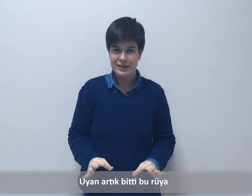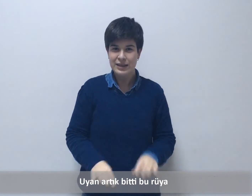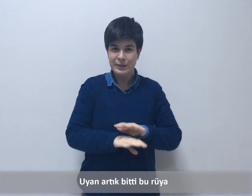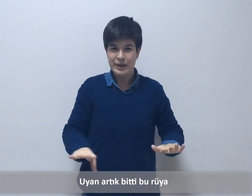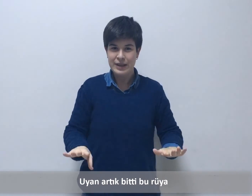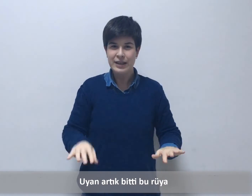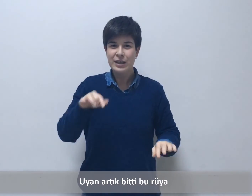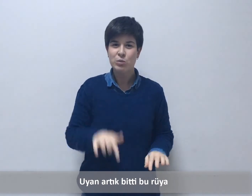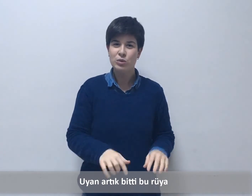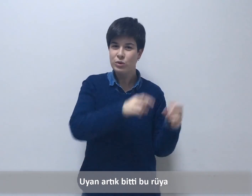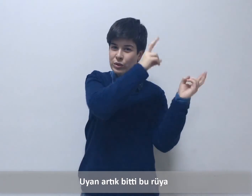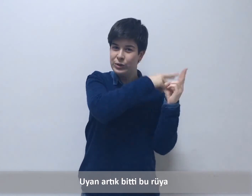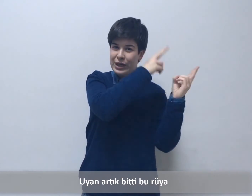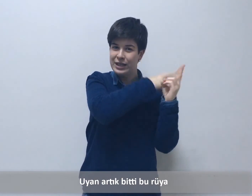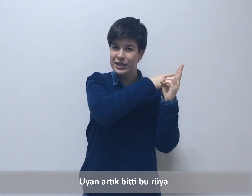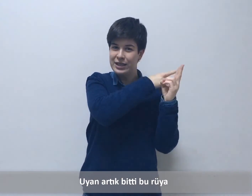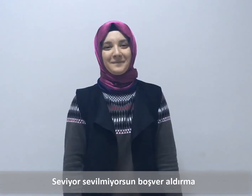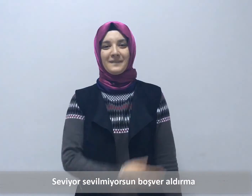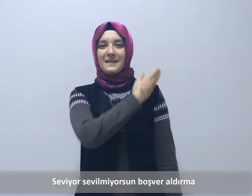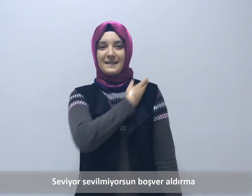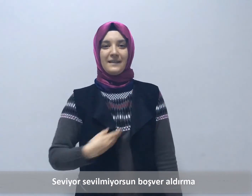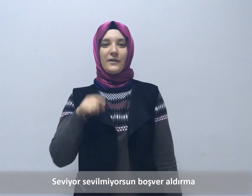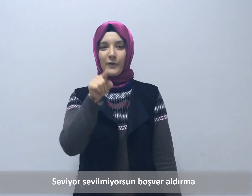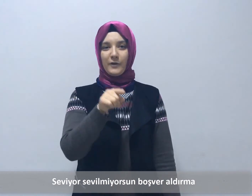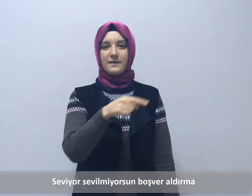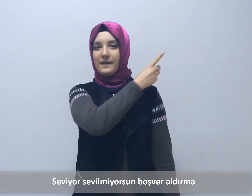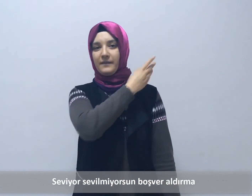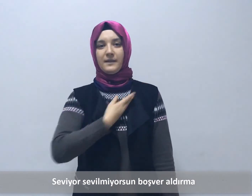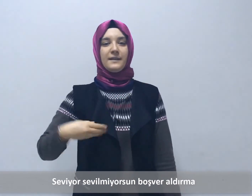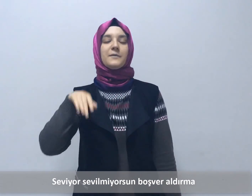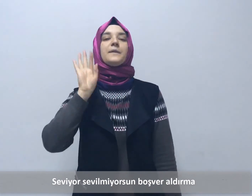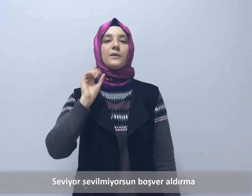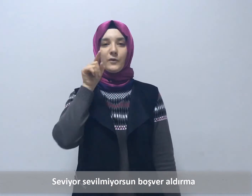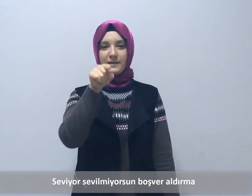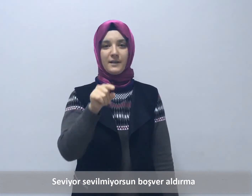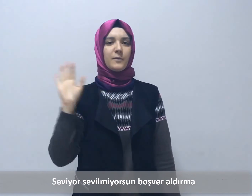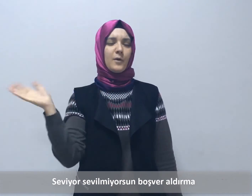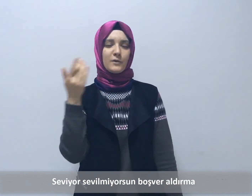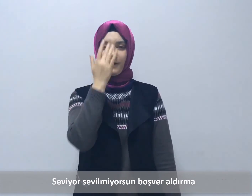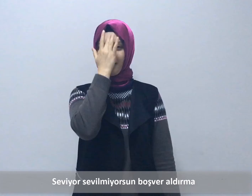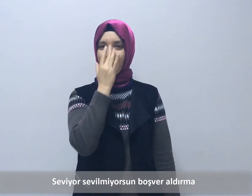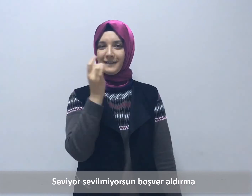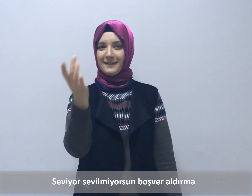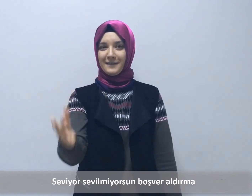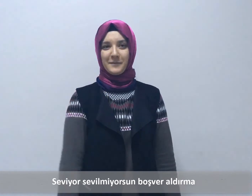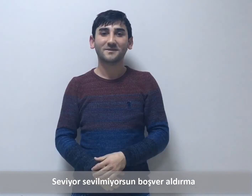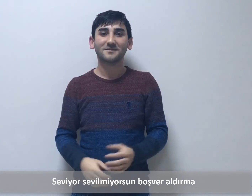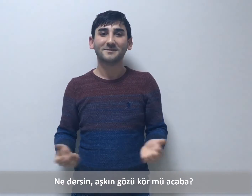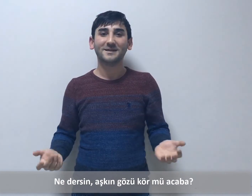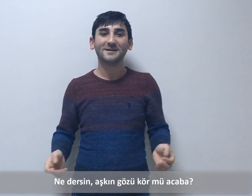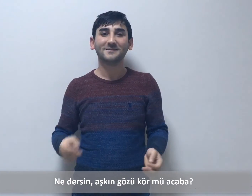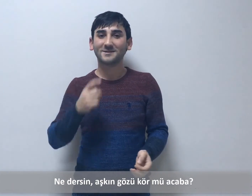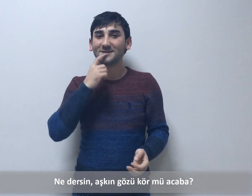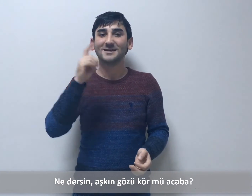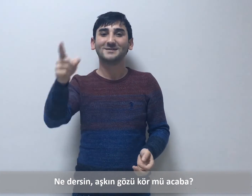bitti bu rüya Seviyor sevilmiyorsun başlar aldırma Ne dersin